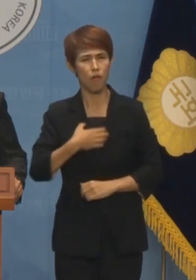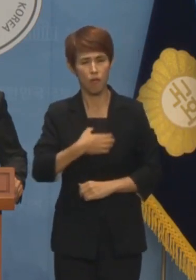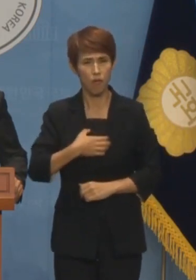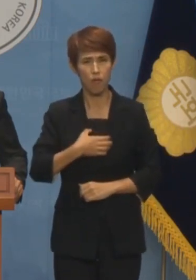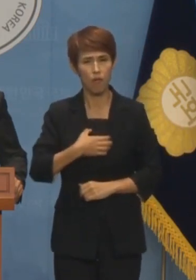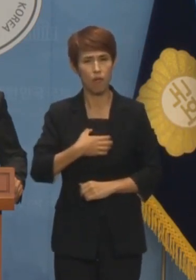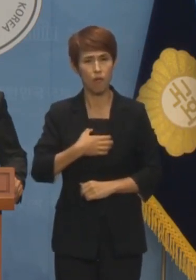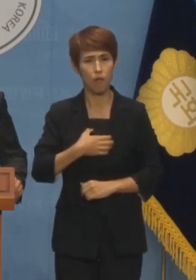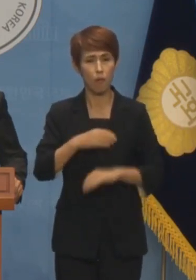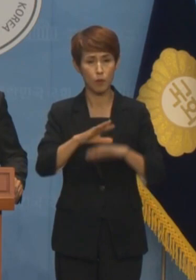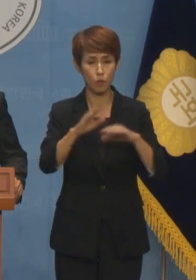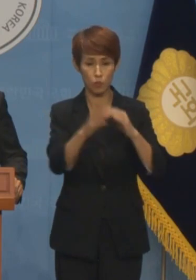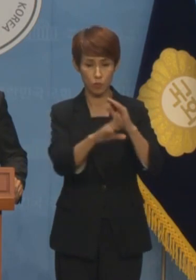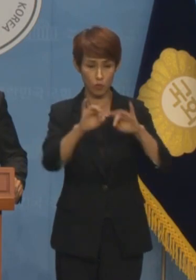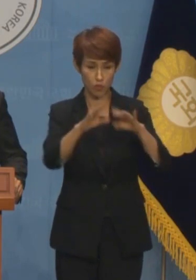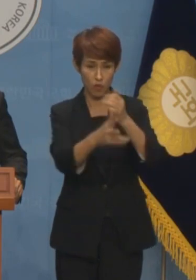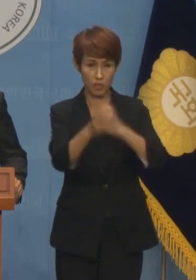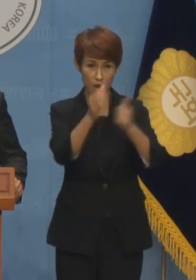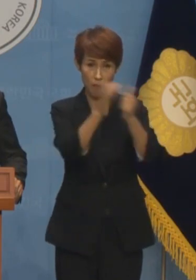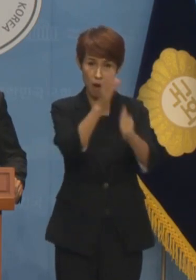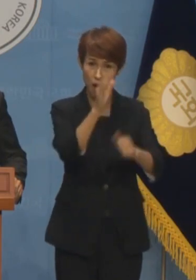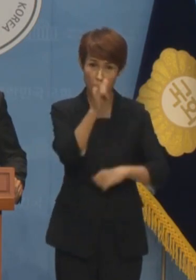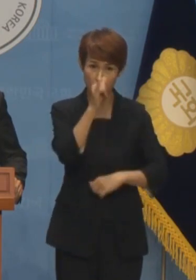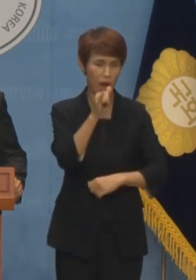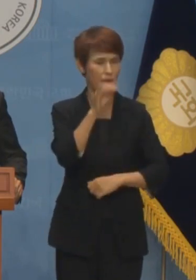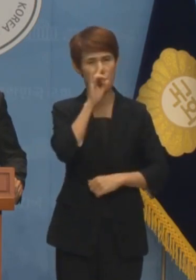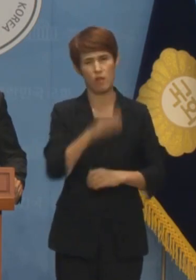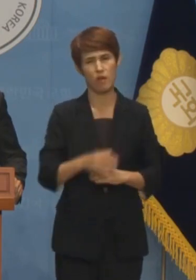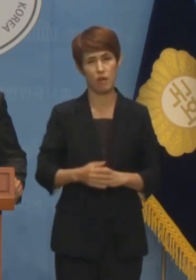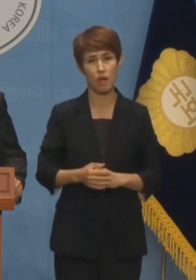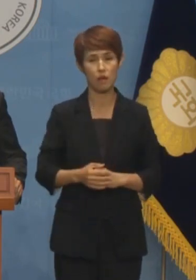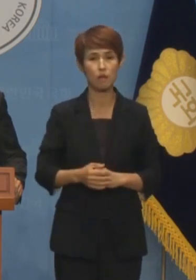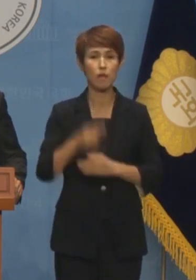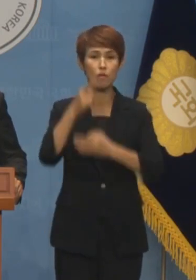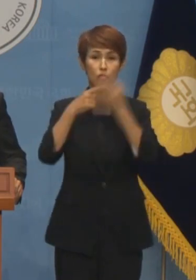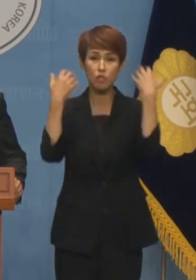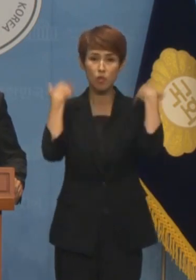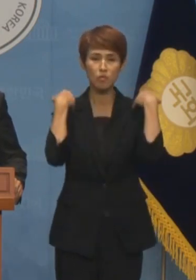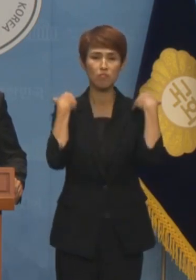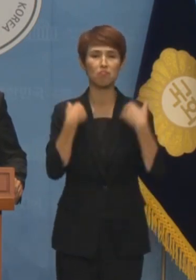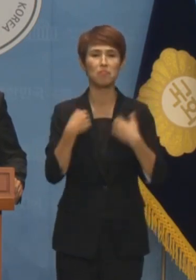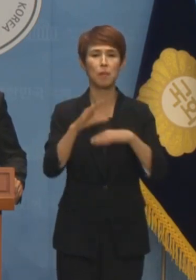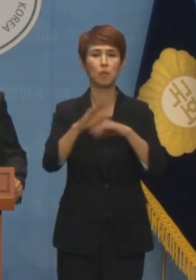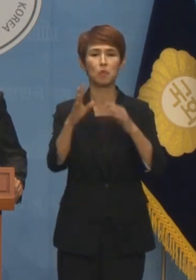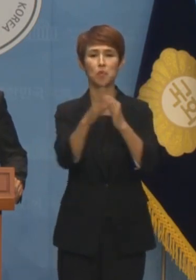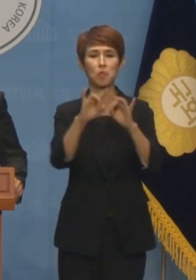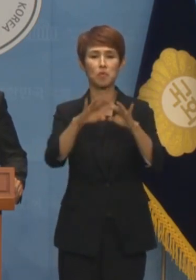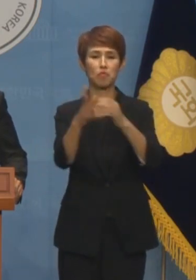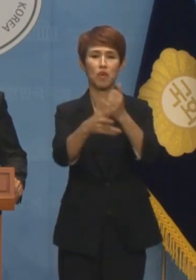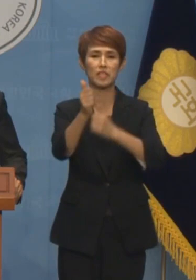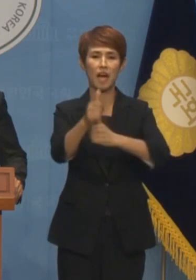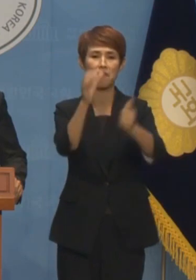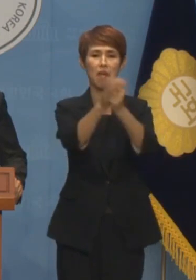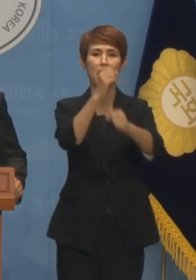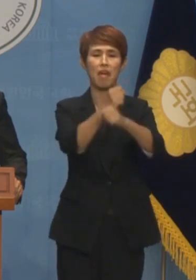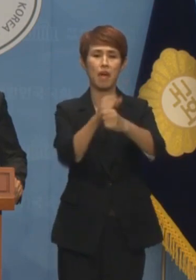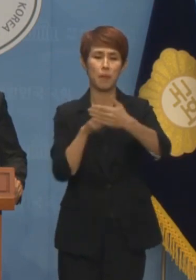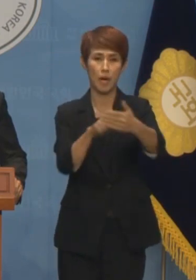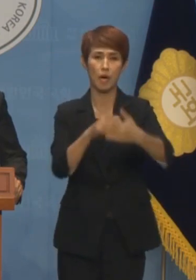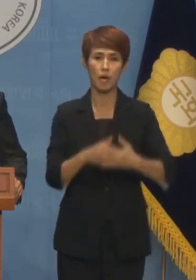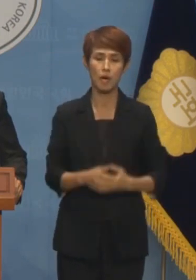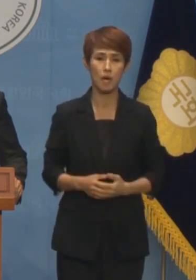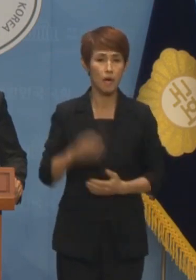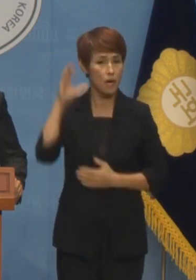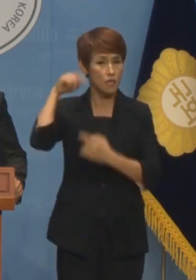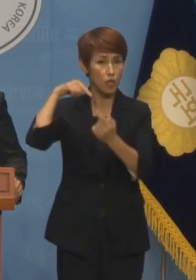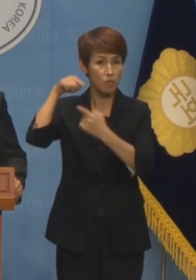불구하고 윤 정부는 이 후보자 지명을 강행했습니다. 결국 청문회를 요식행위로